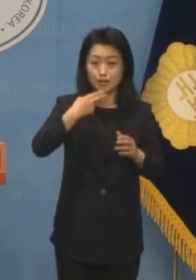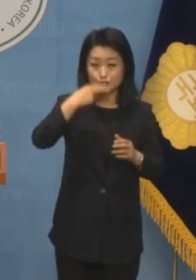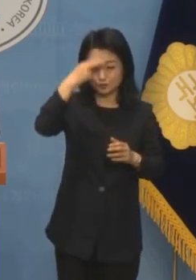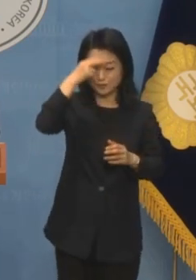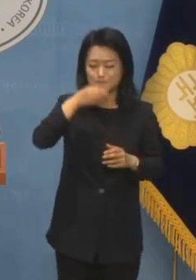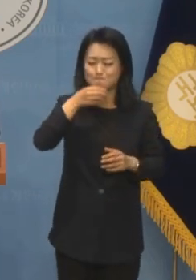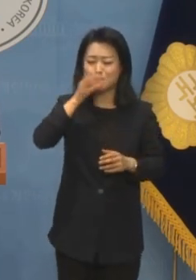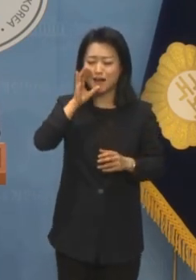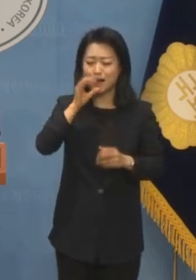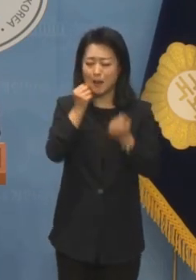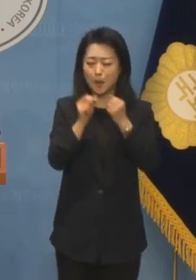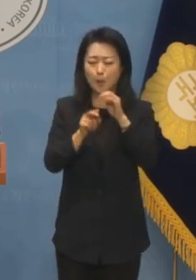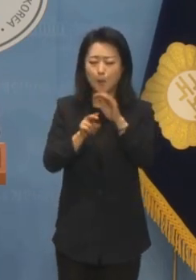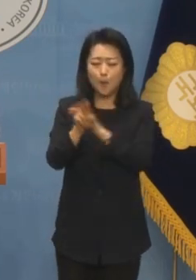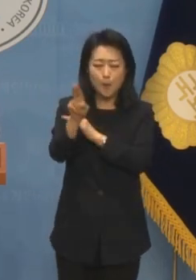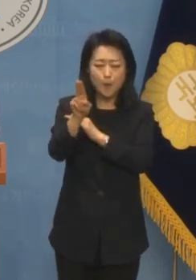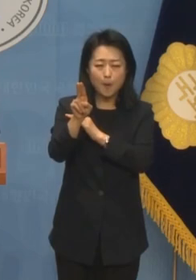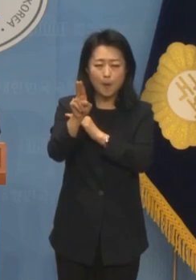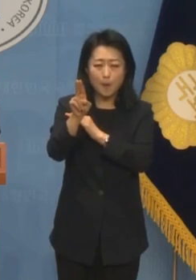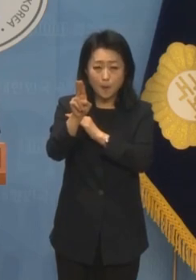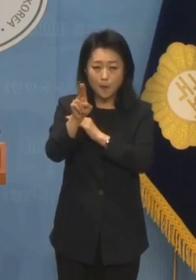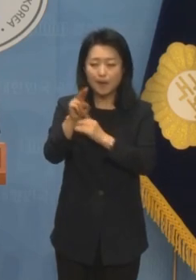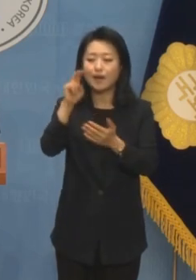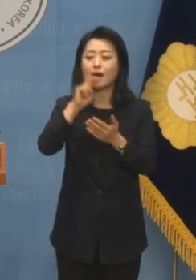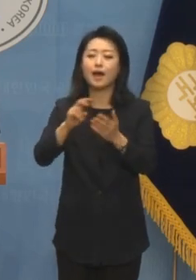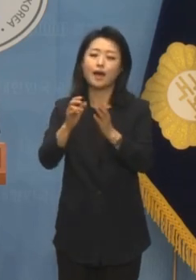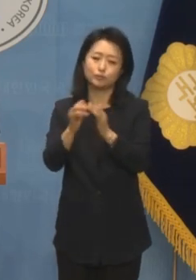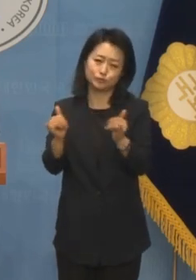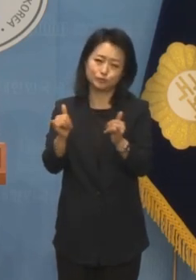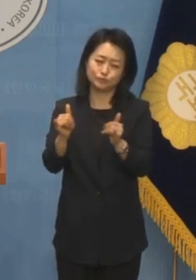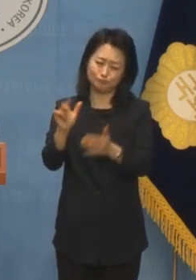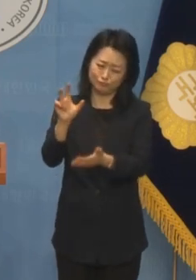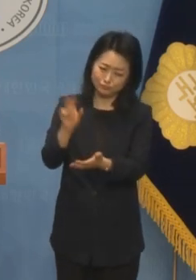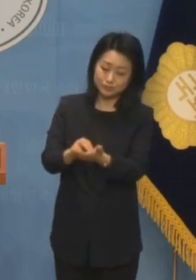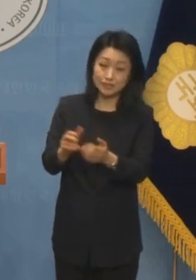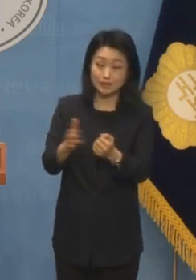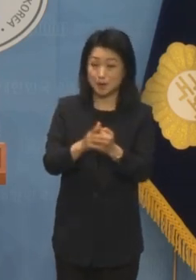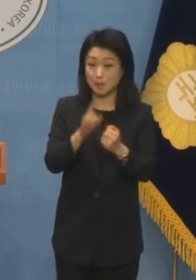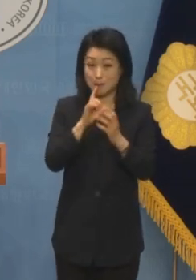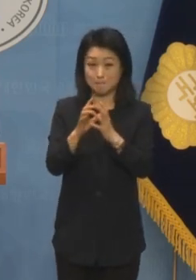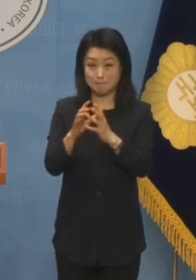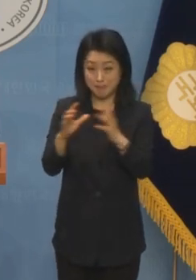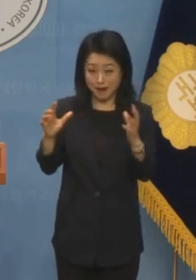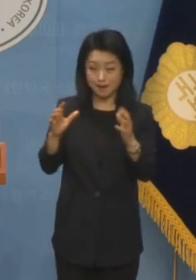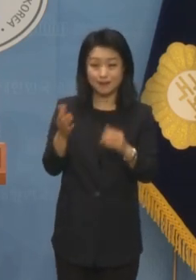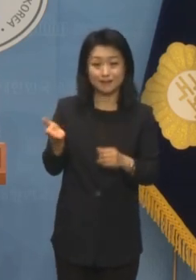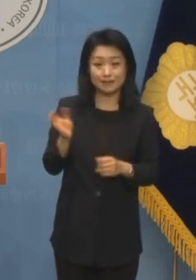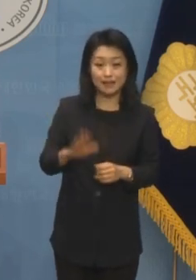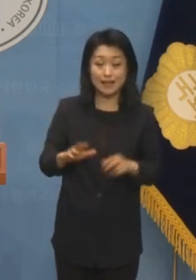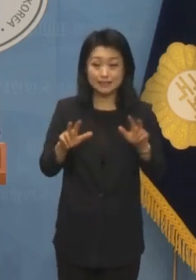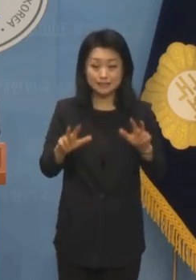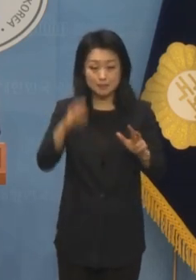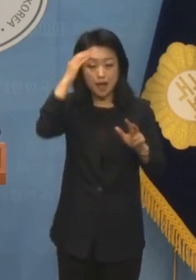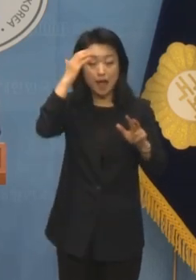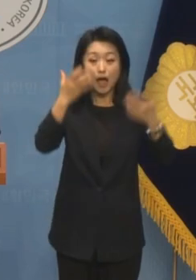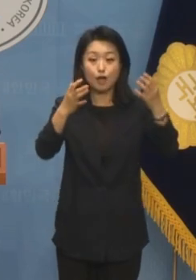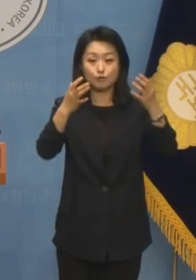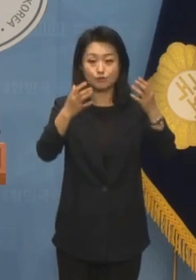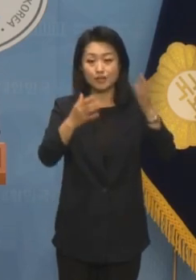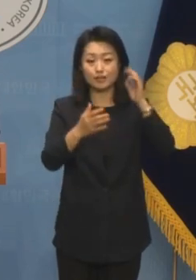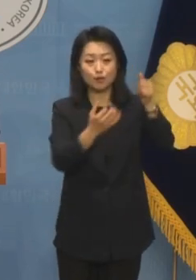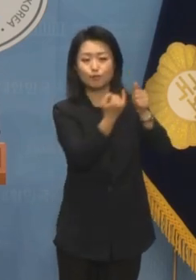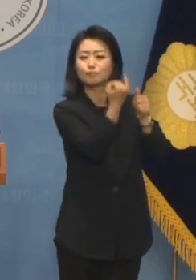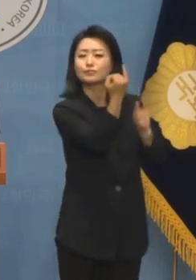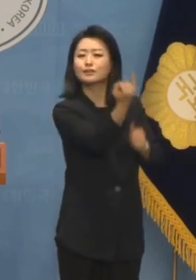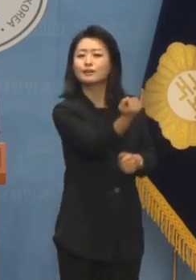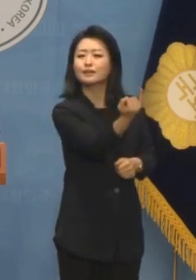뺑소니 트로트 가수의 파렴치한 행태로 떠들썩합니다. 그런데 현재 대한민국 영부인의